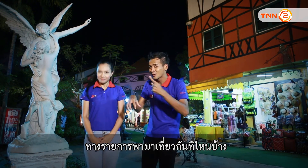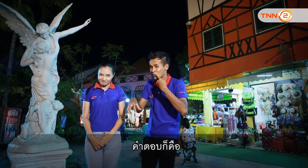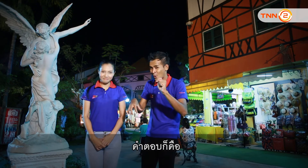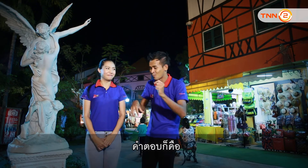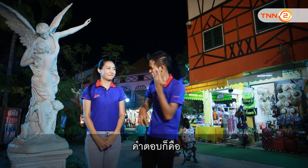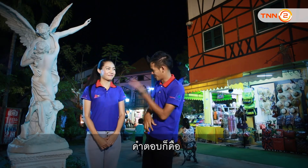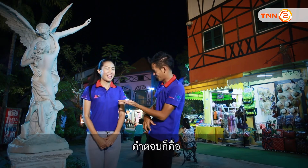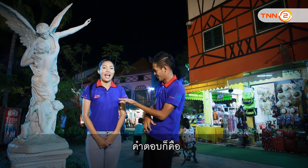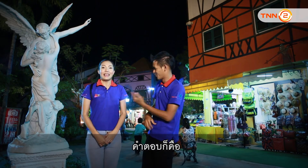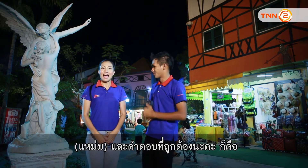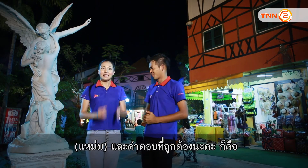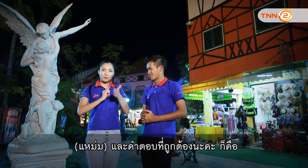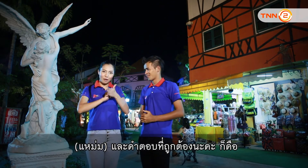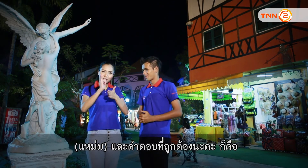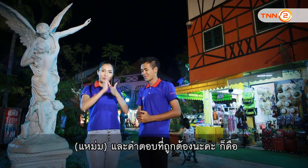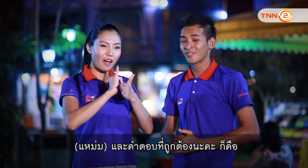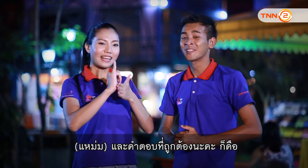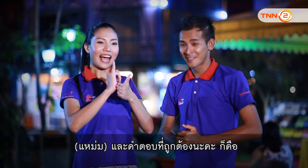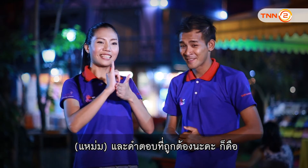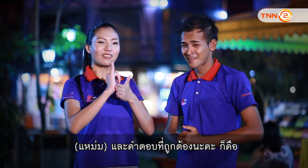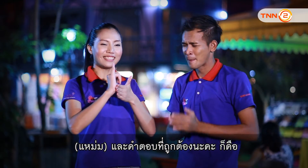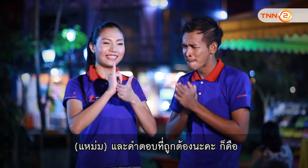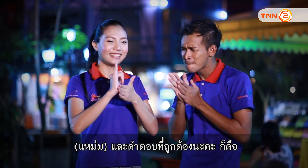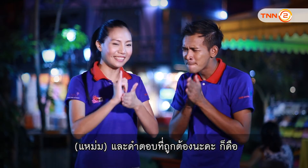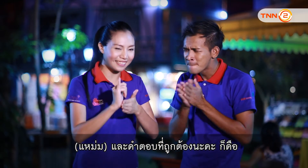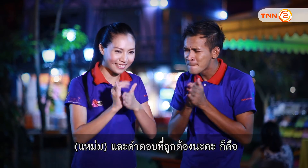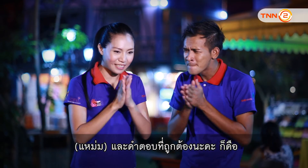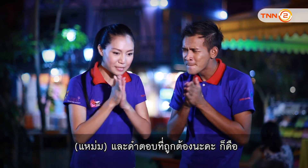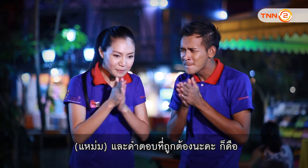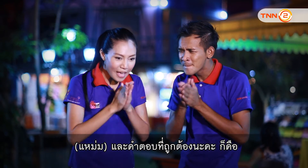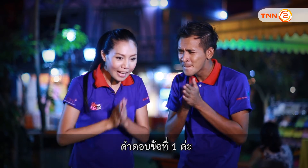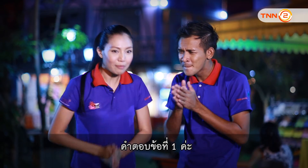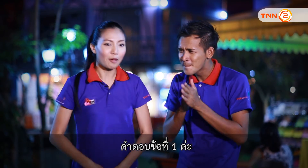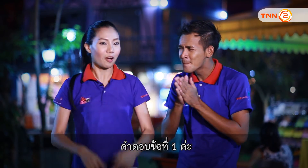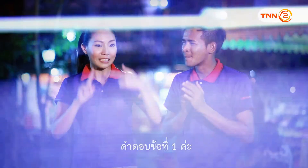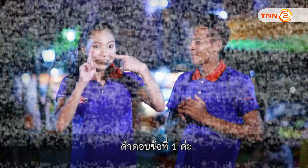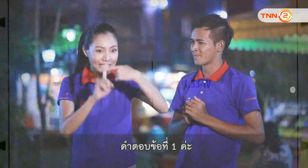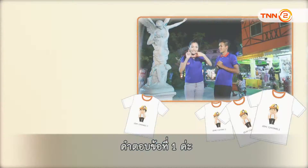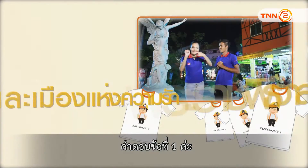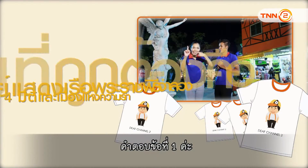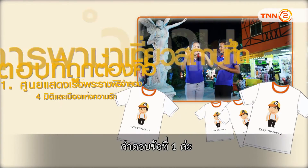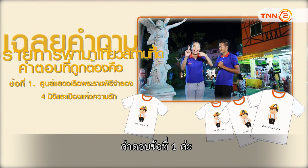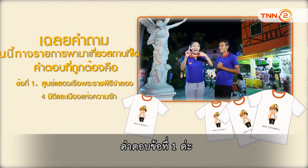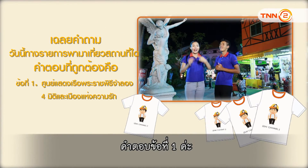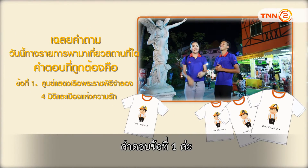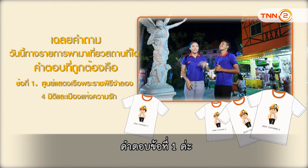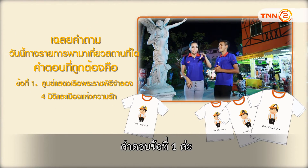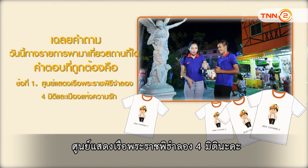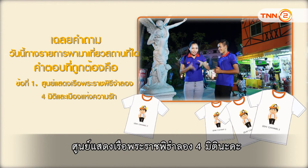คำตอบก็คือ และคำตอบที่ถูกต้องนะคะก็คือคำตอบข้อที่1ค่ะศูนย์แสด